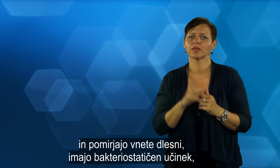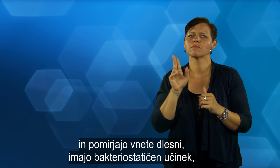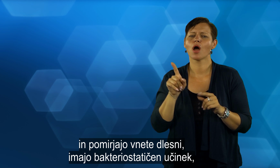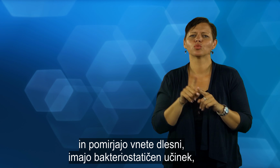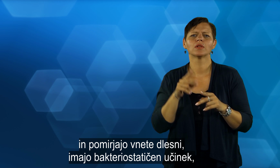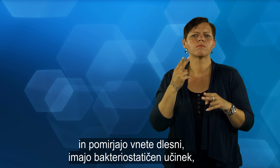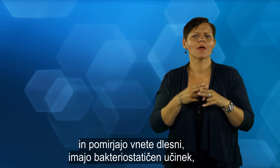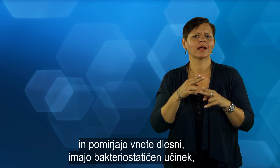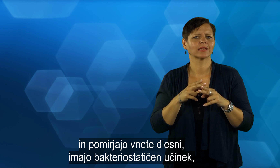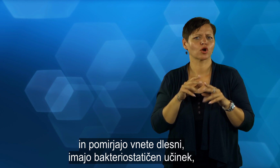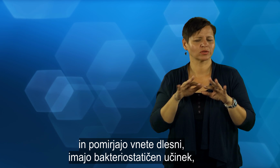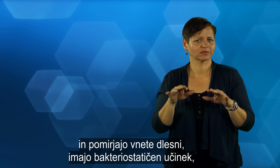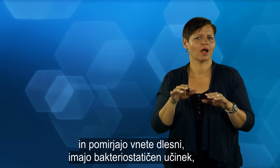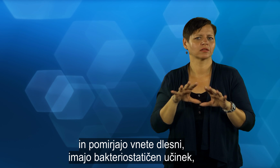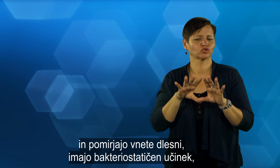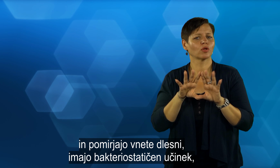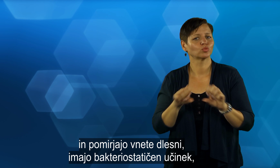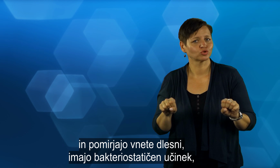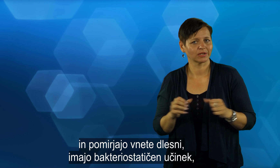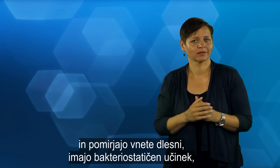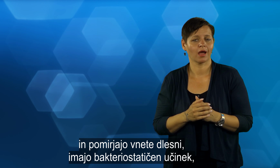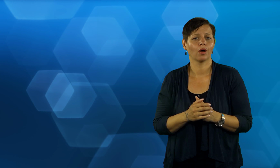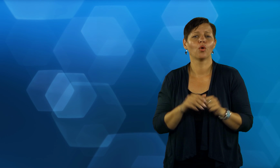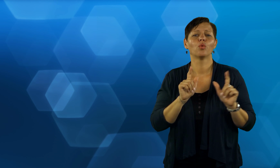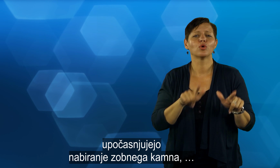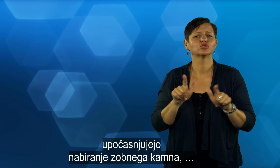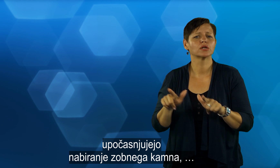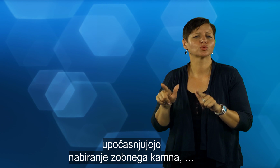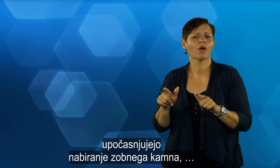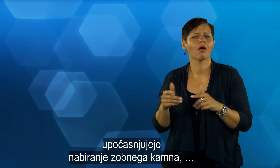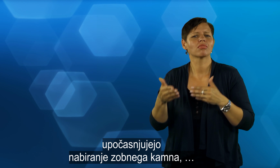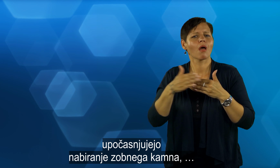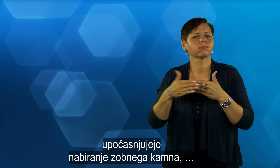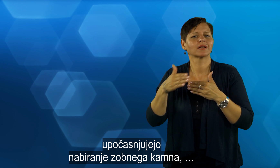učinek, upočasnjujejo nabiranje zobnega kamna.